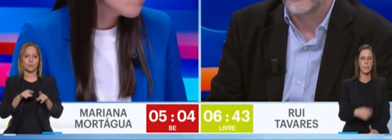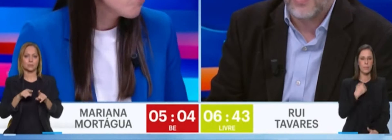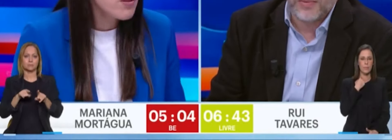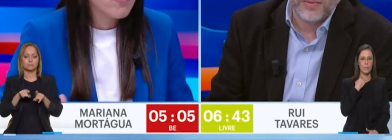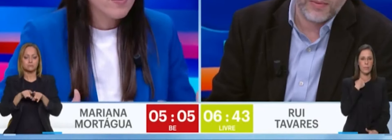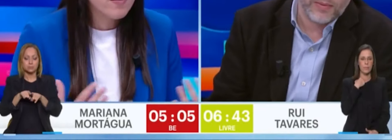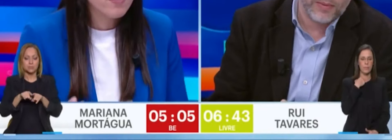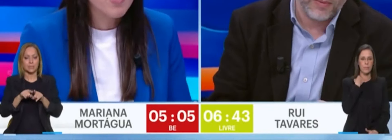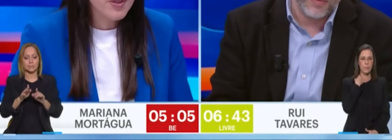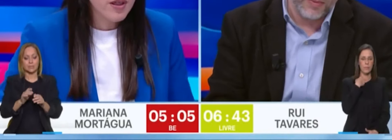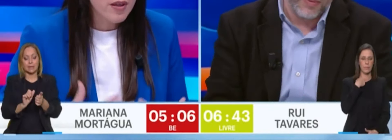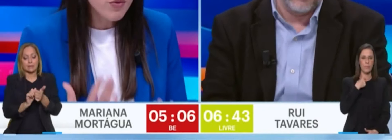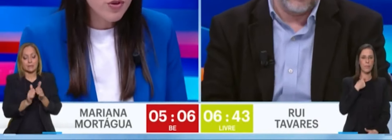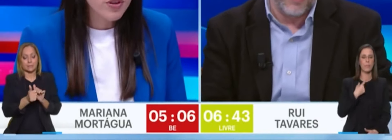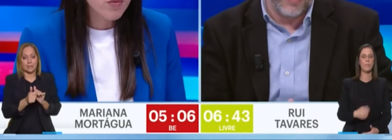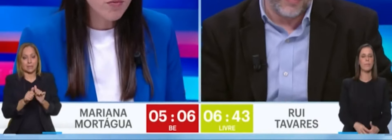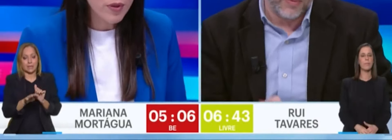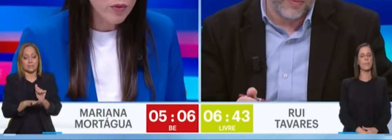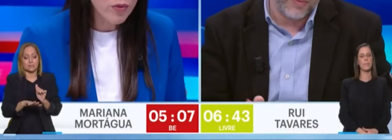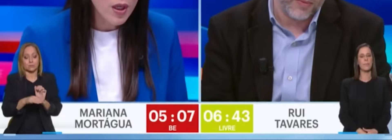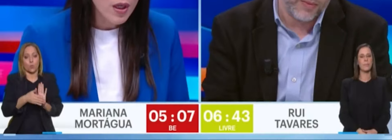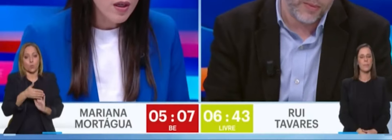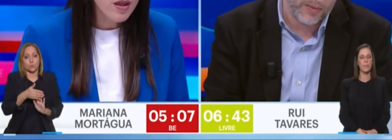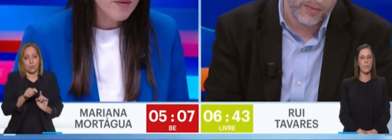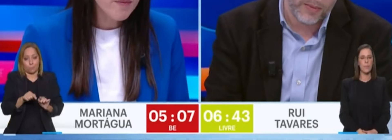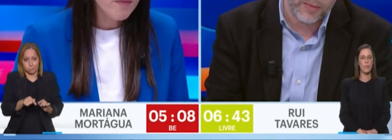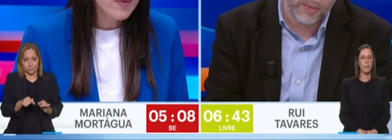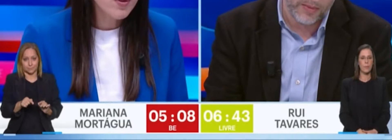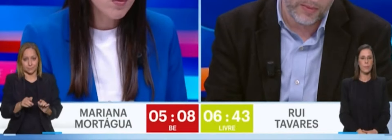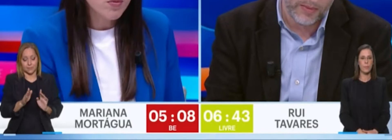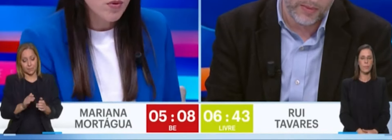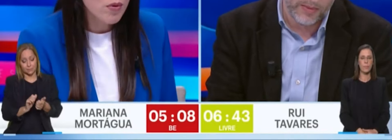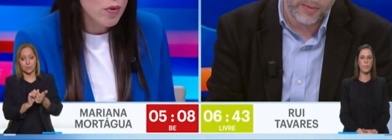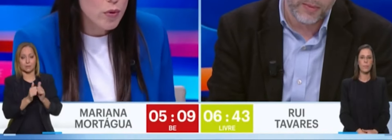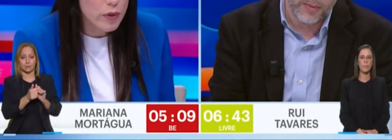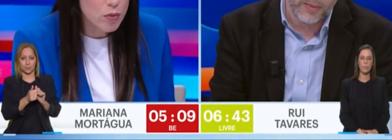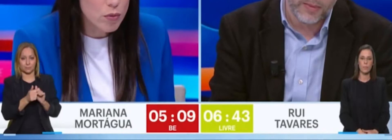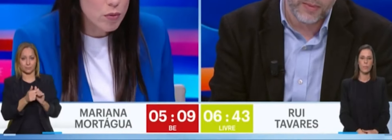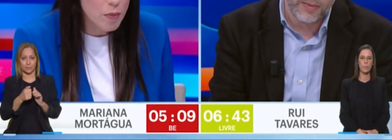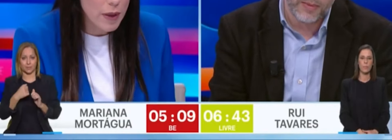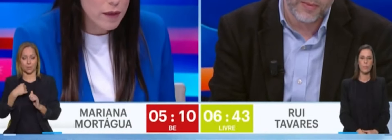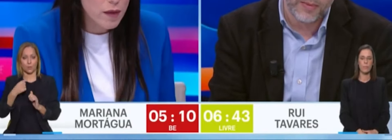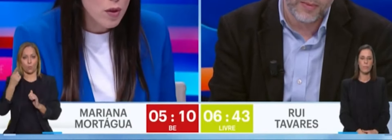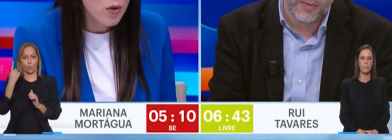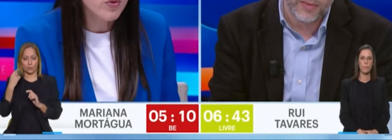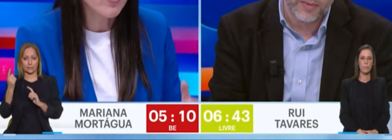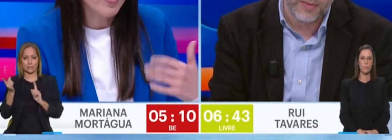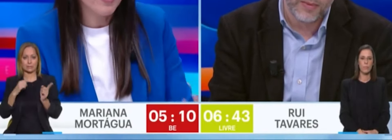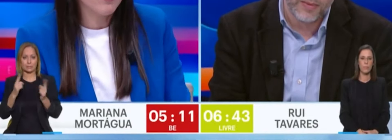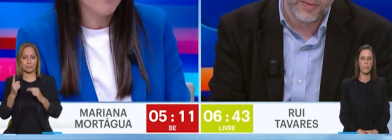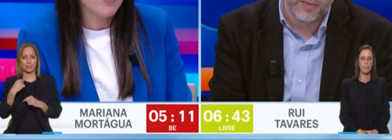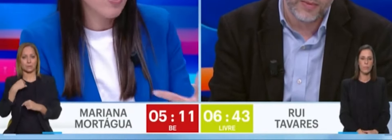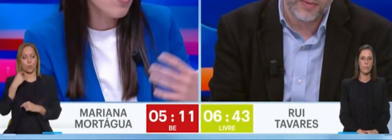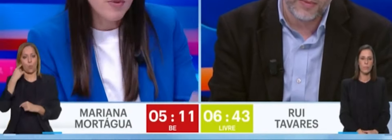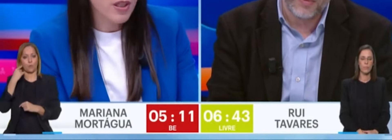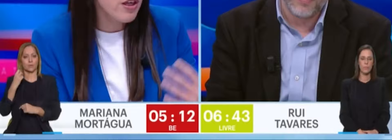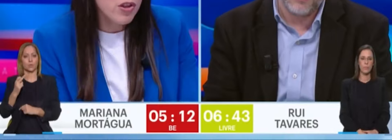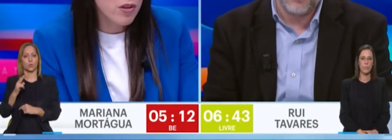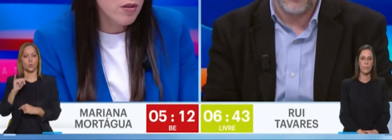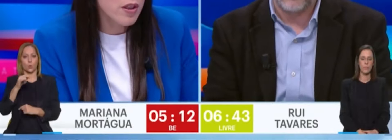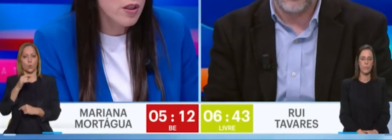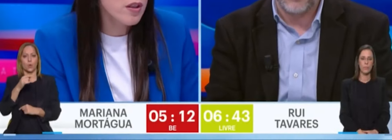emergência do momento tem que se adaptar à urgência do momento h eu ontem no no debate ouvi o Rui falar sobre esta